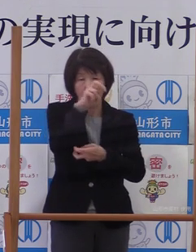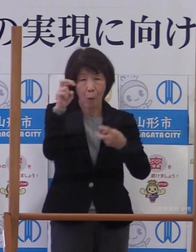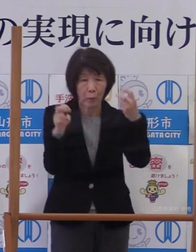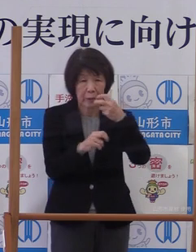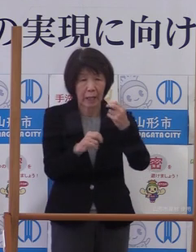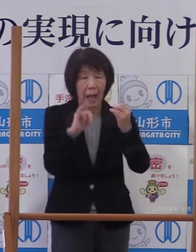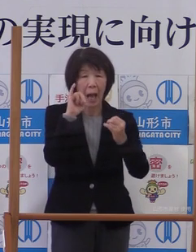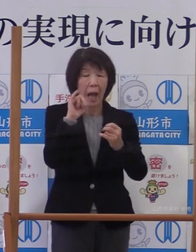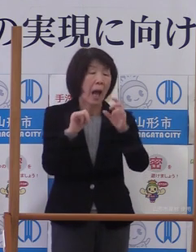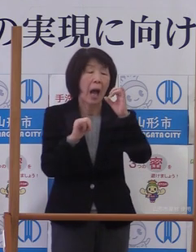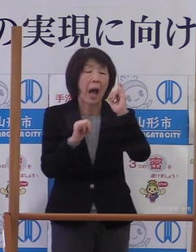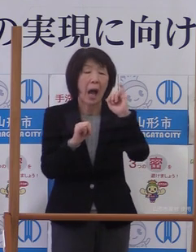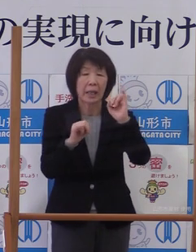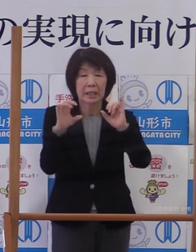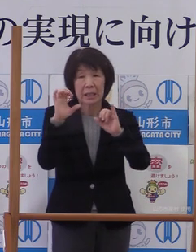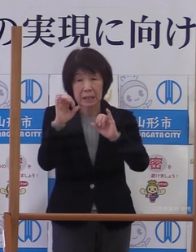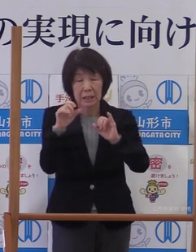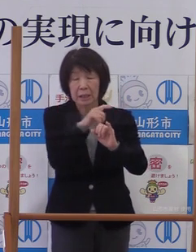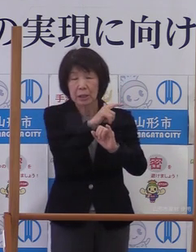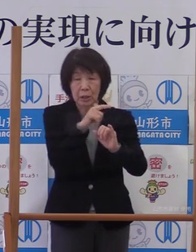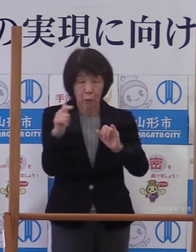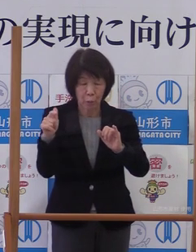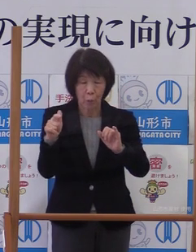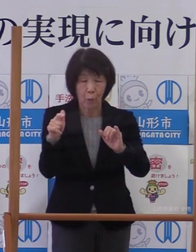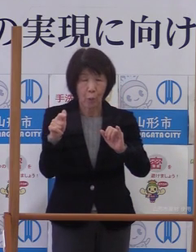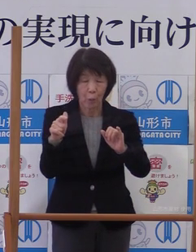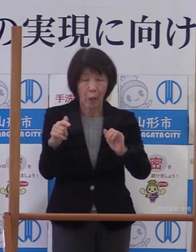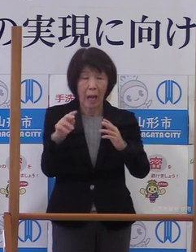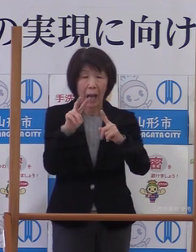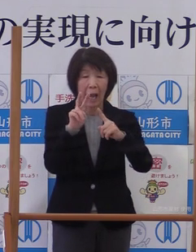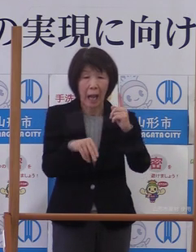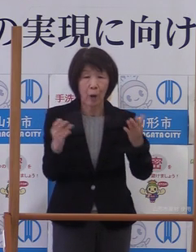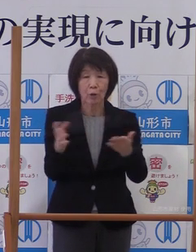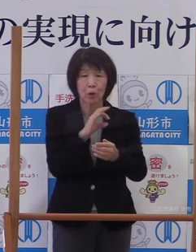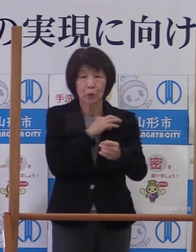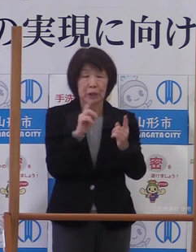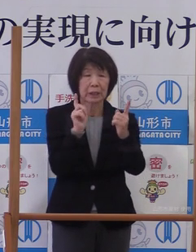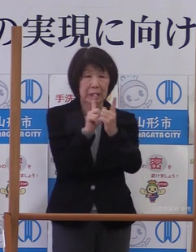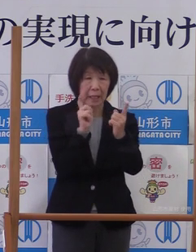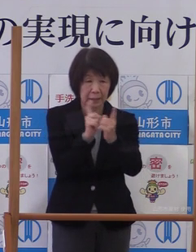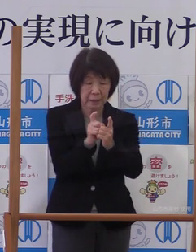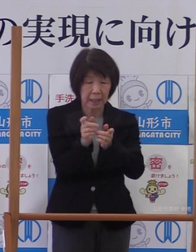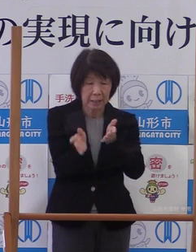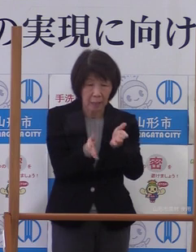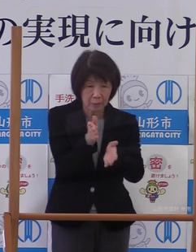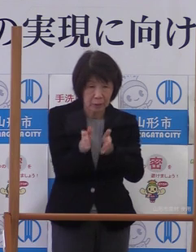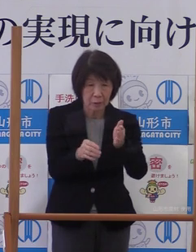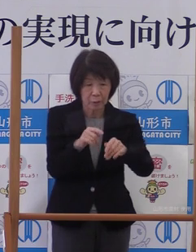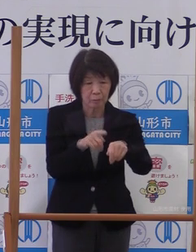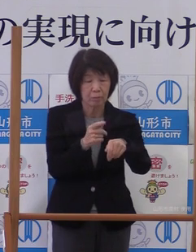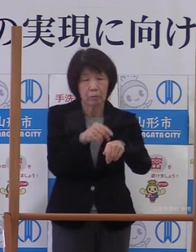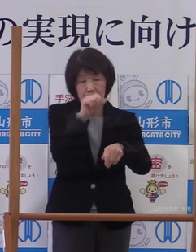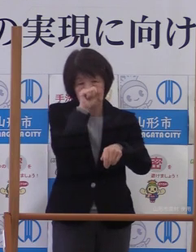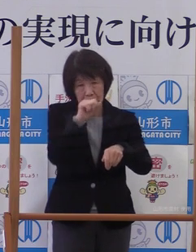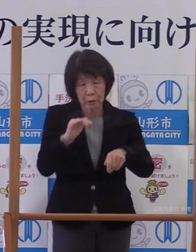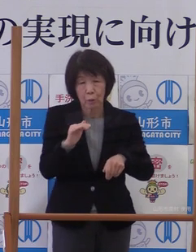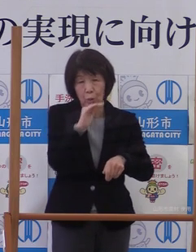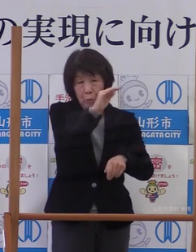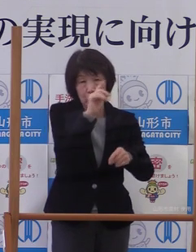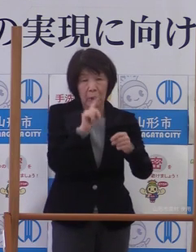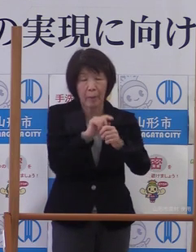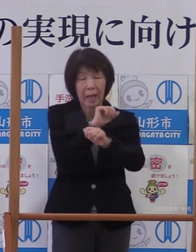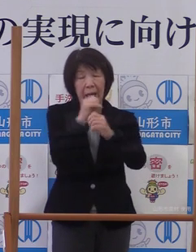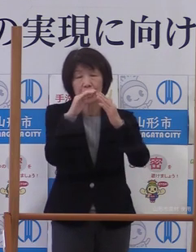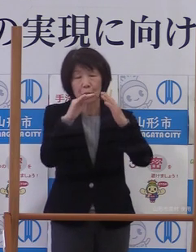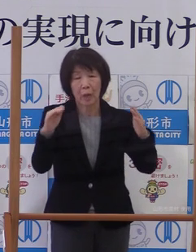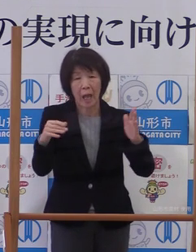導入を促進することにより、介護人材不足に対応し、介護サービスの質の維持向上を図るため、研修会